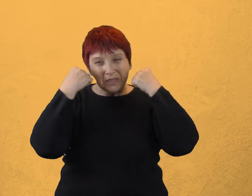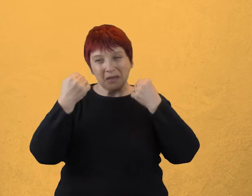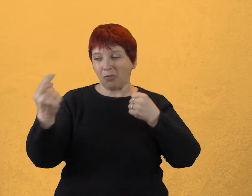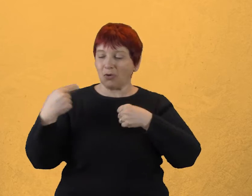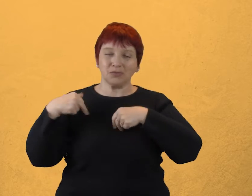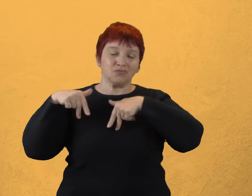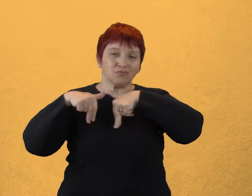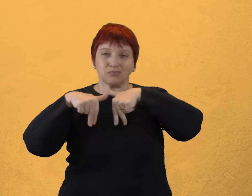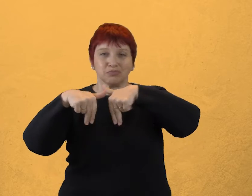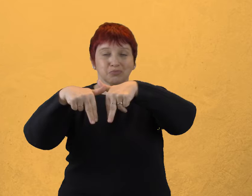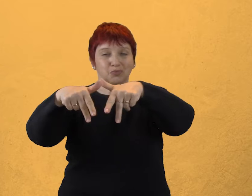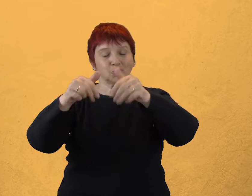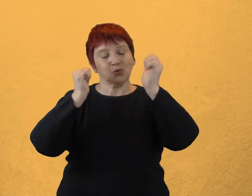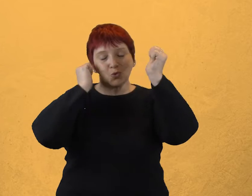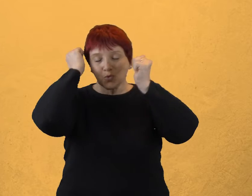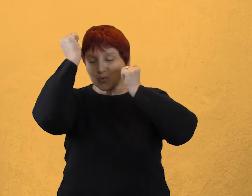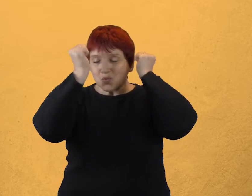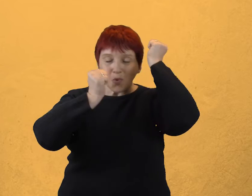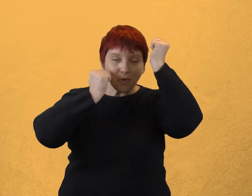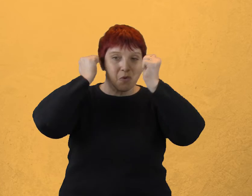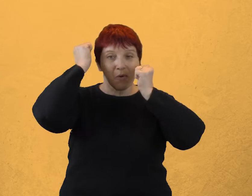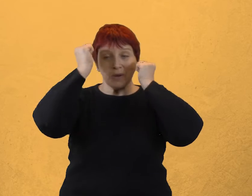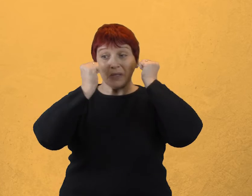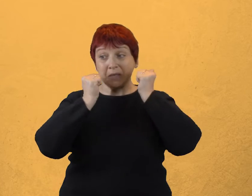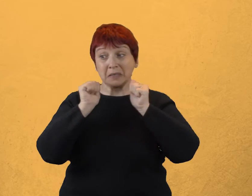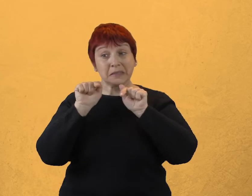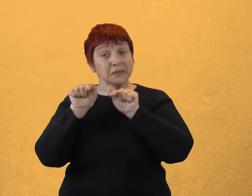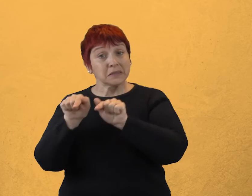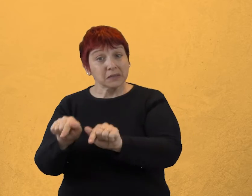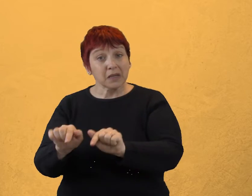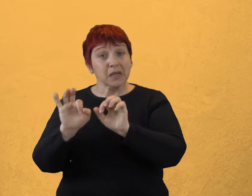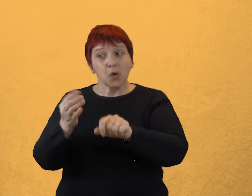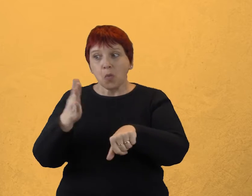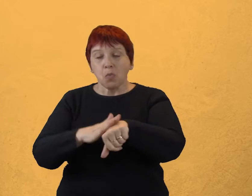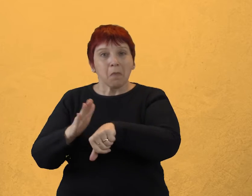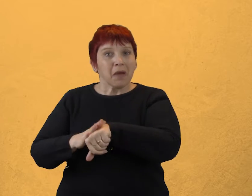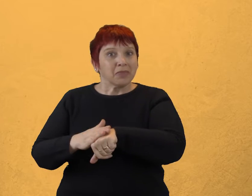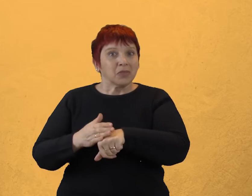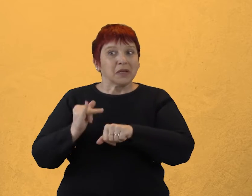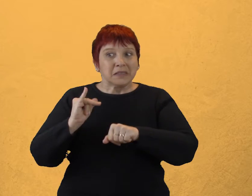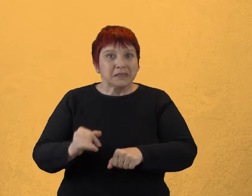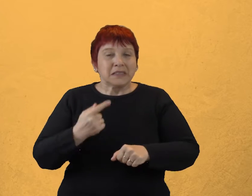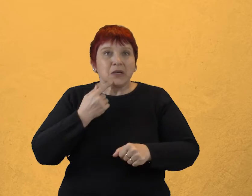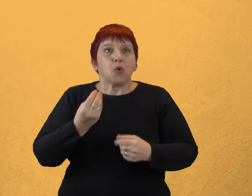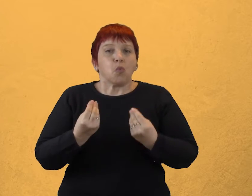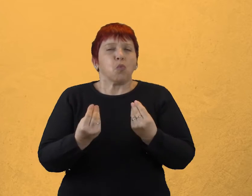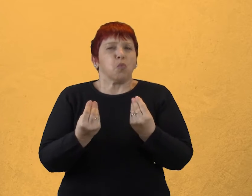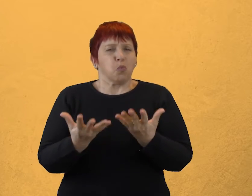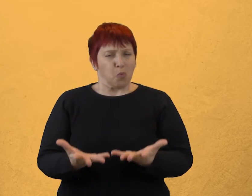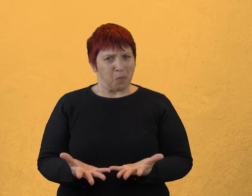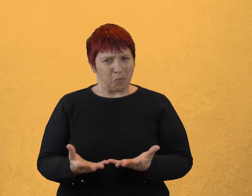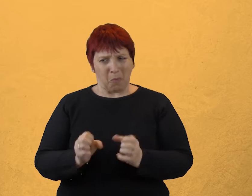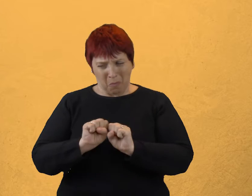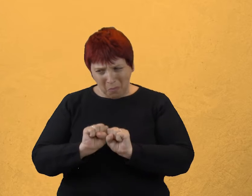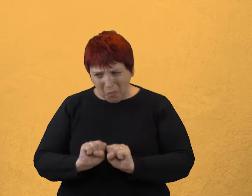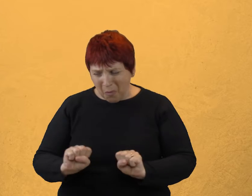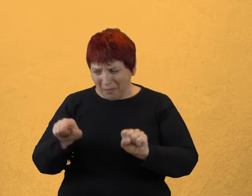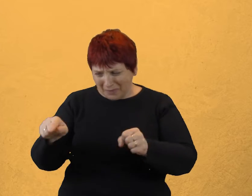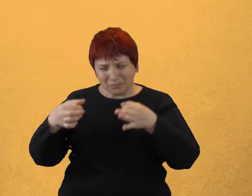Vázquez. La verdad fue que la obra incluyó una aventura que consistía en que,